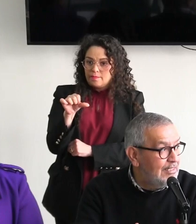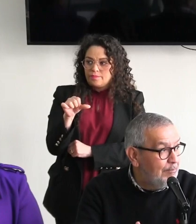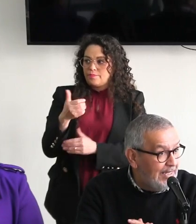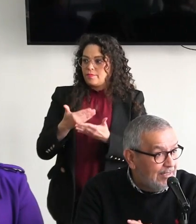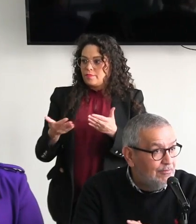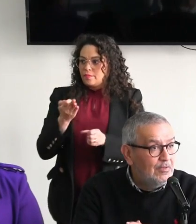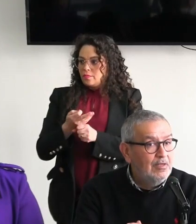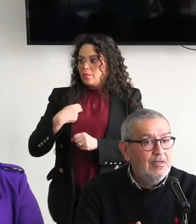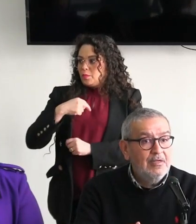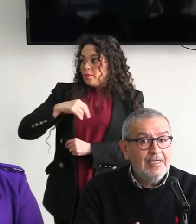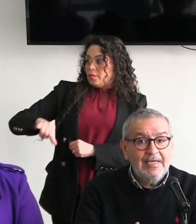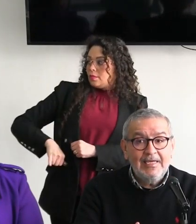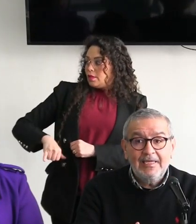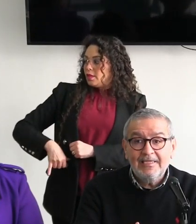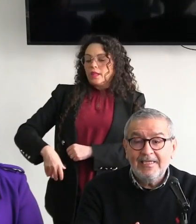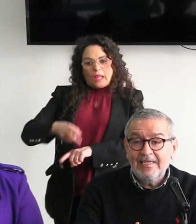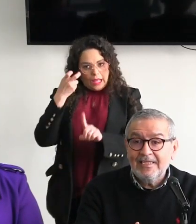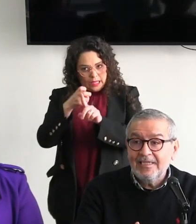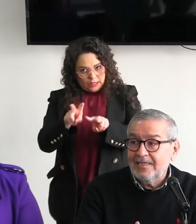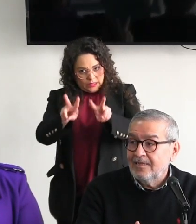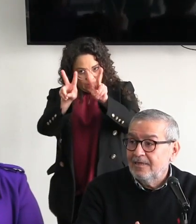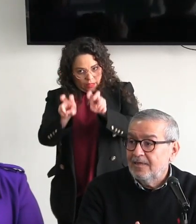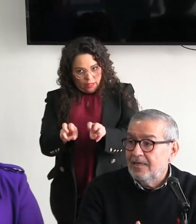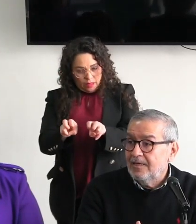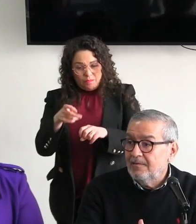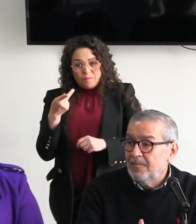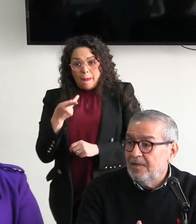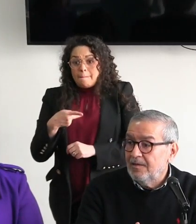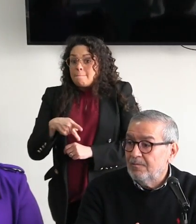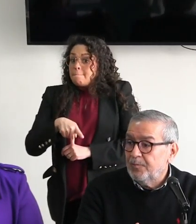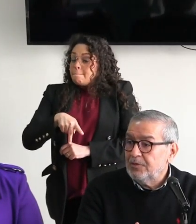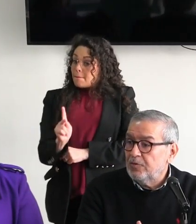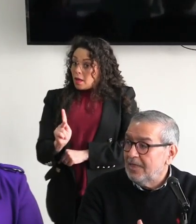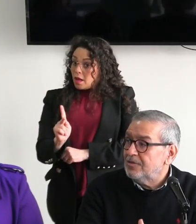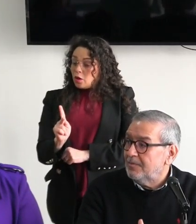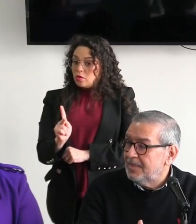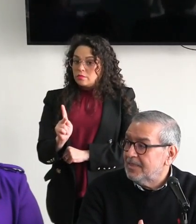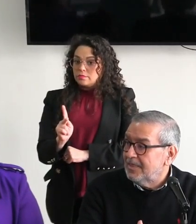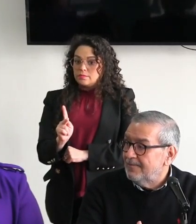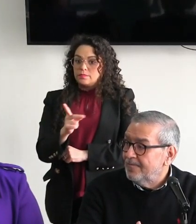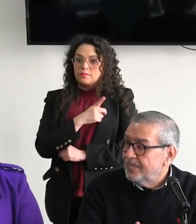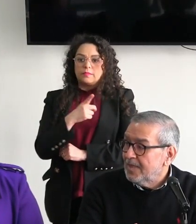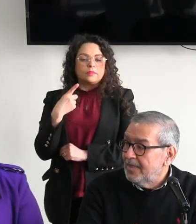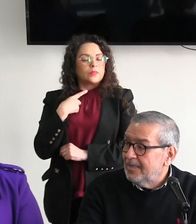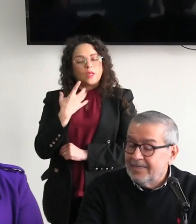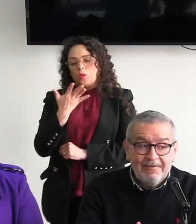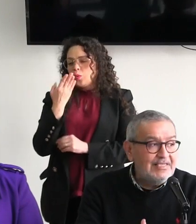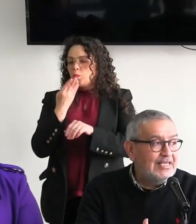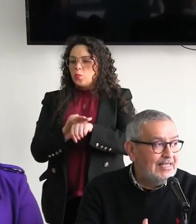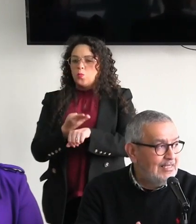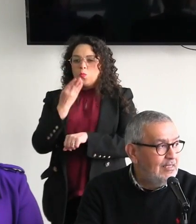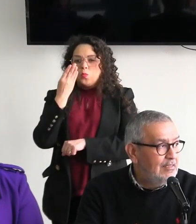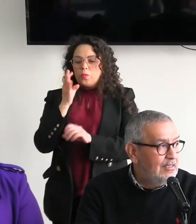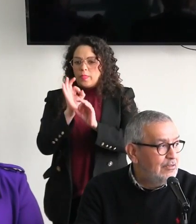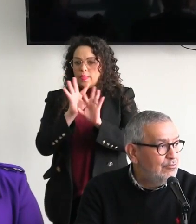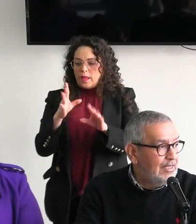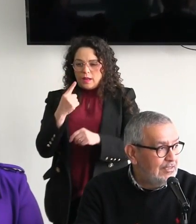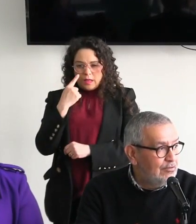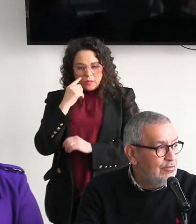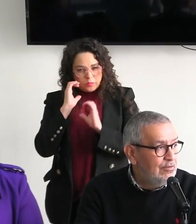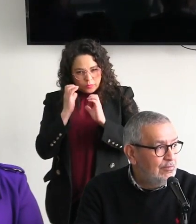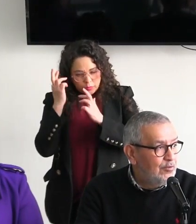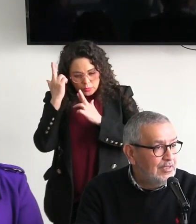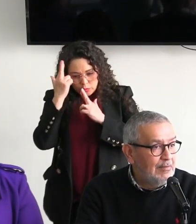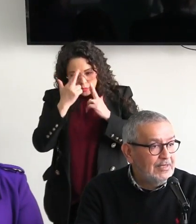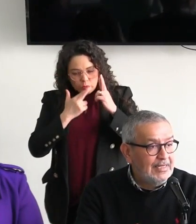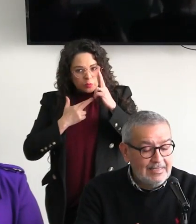nos trata, pero que tiene que ser pues cuidadosamente revisada y en su